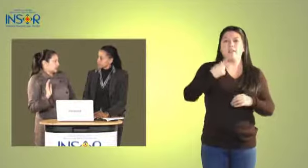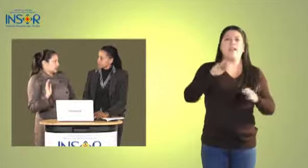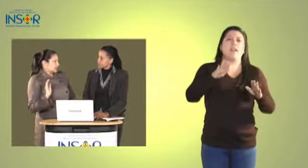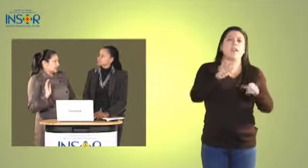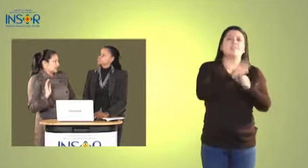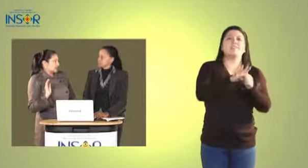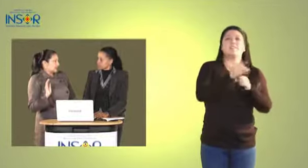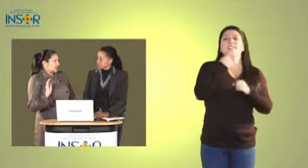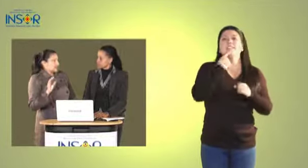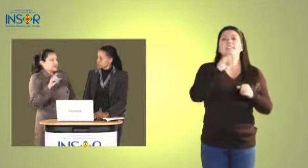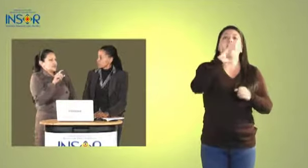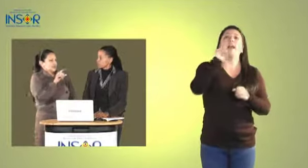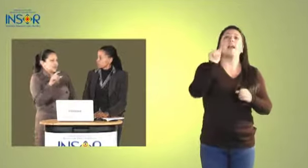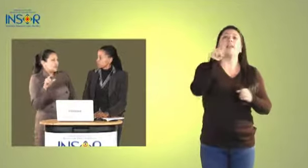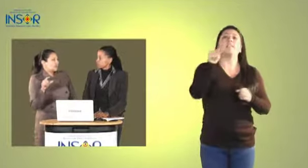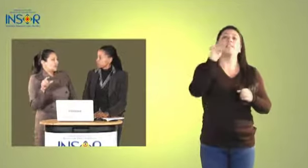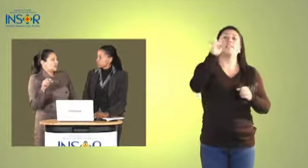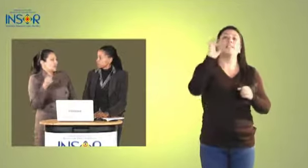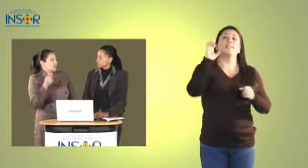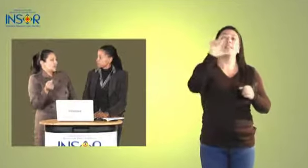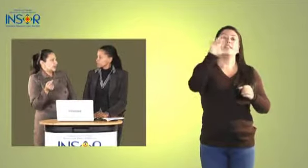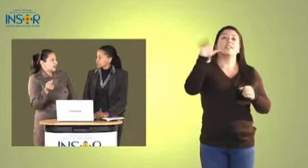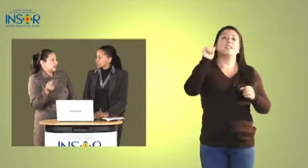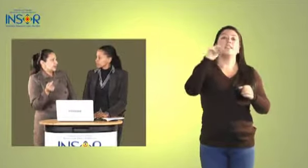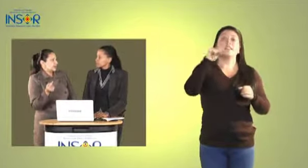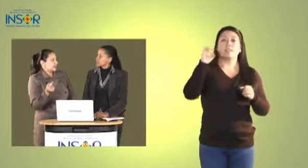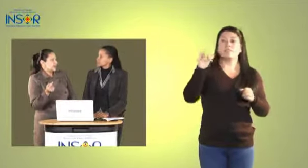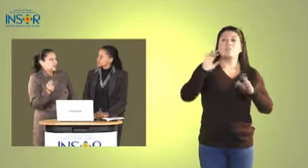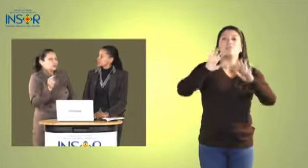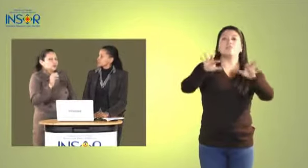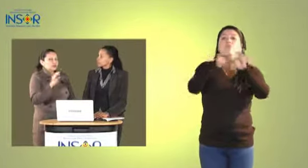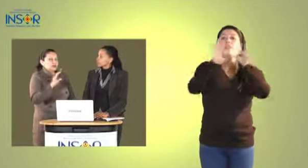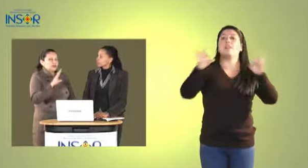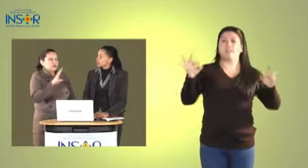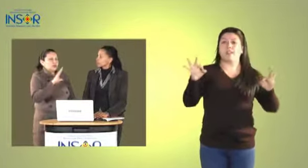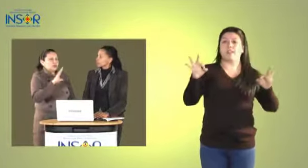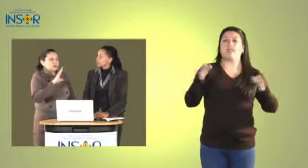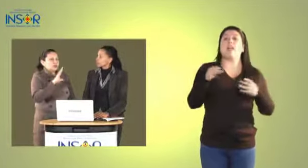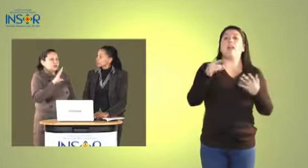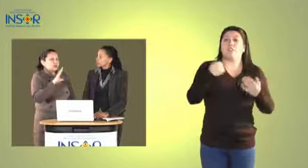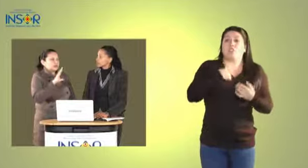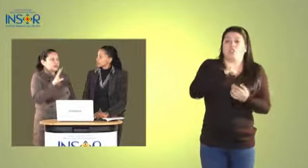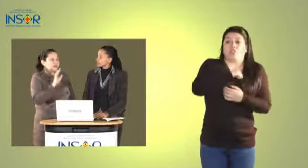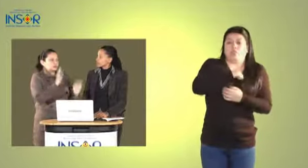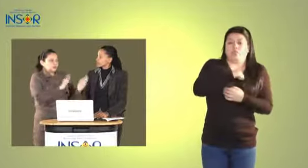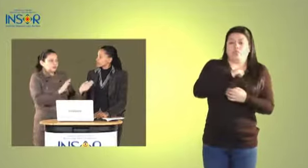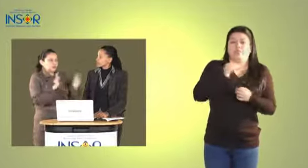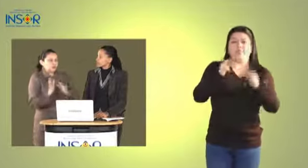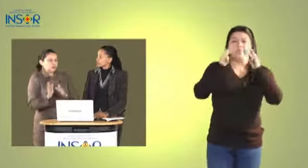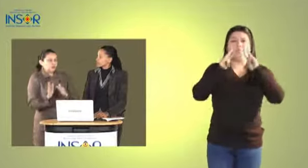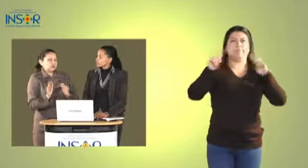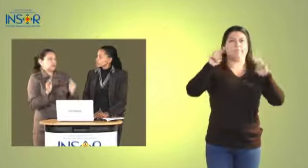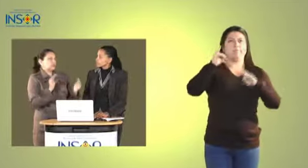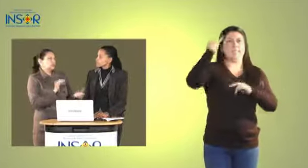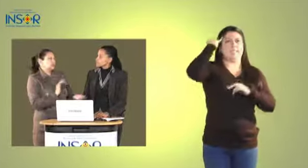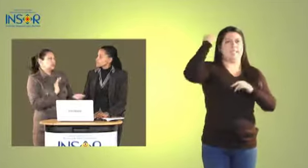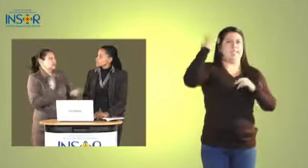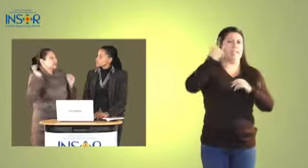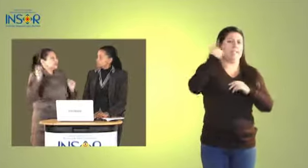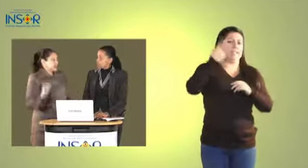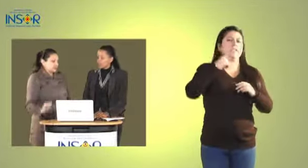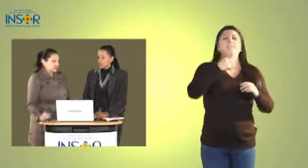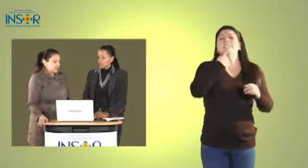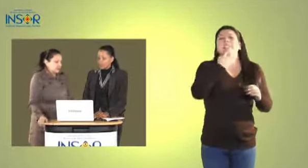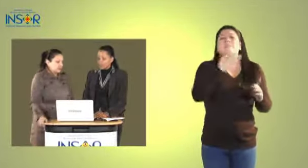casos castellano, que ya empiezan a ver como la gramática del castellano. Nosotros, para darle una mirada más global a estos dos procesos, lo llamamos lengua